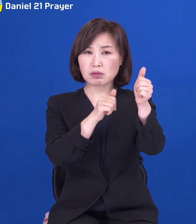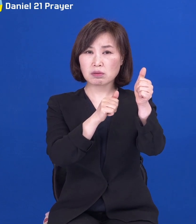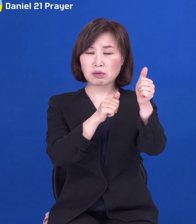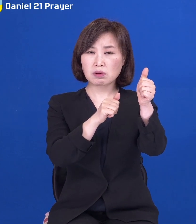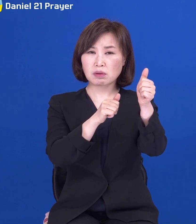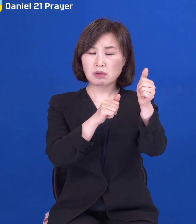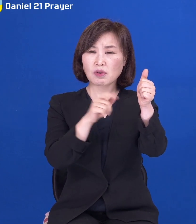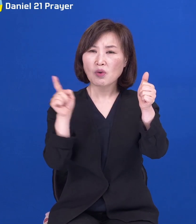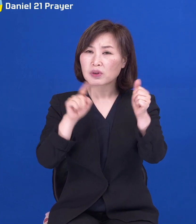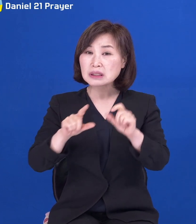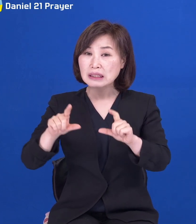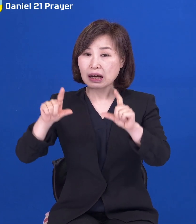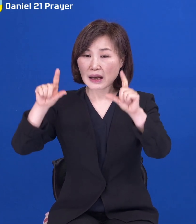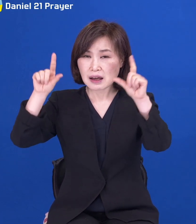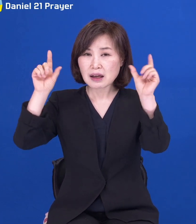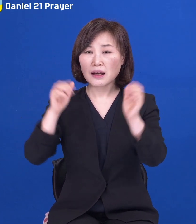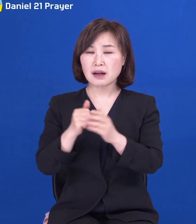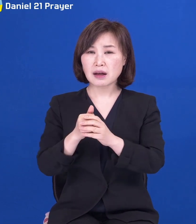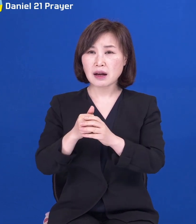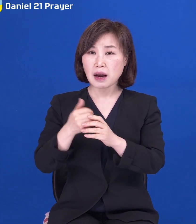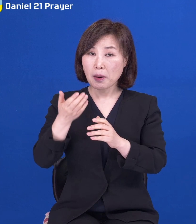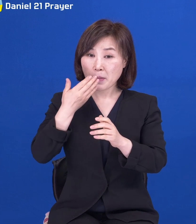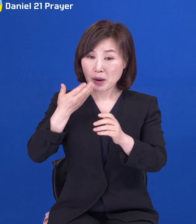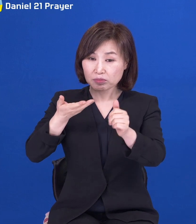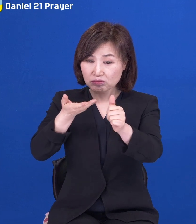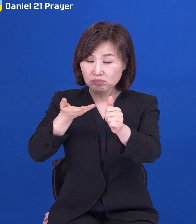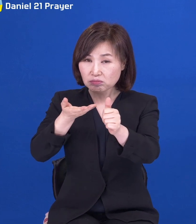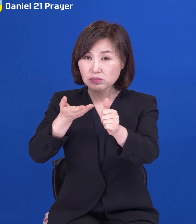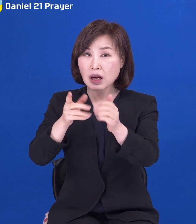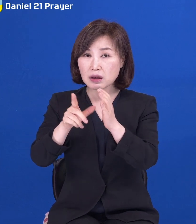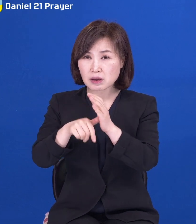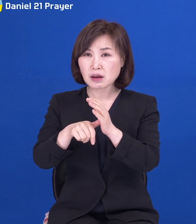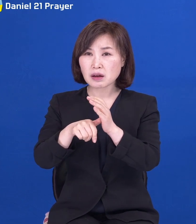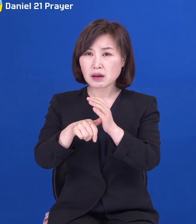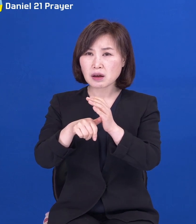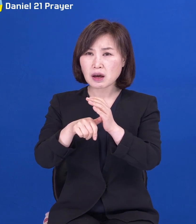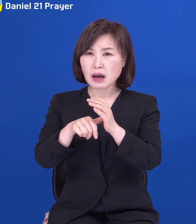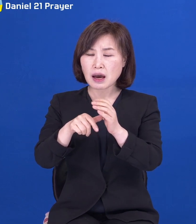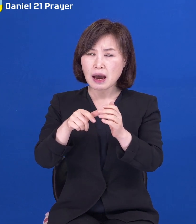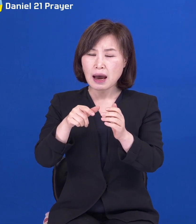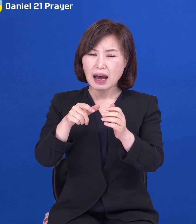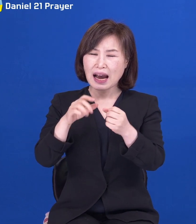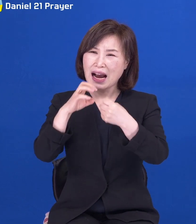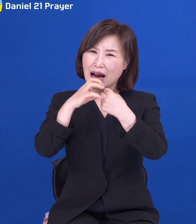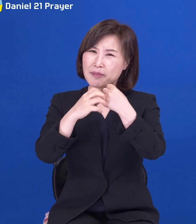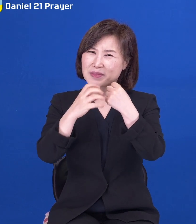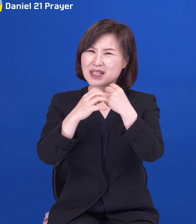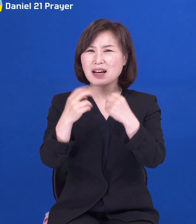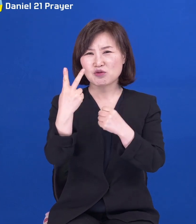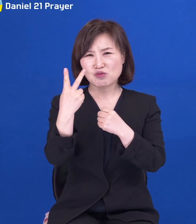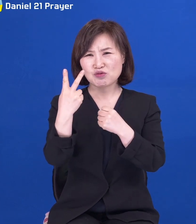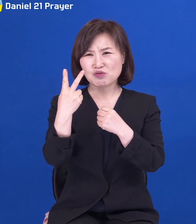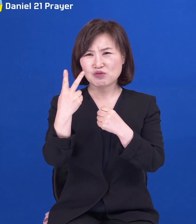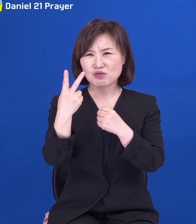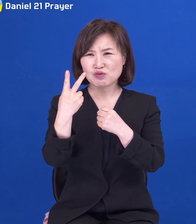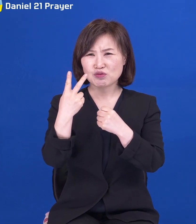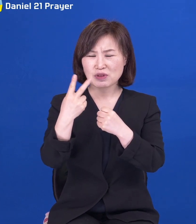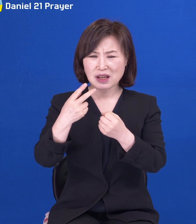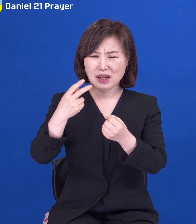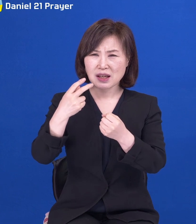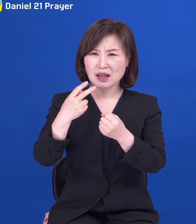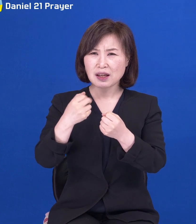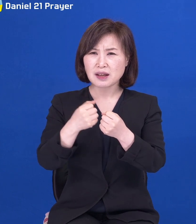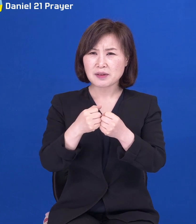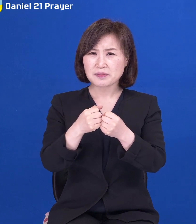하루는 이제 그 밥을 주는데 제가 그때 밥을 넣고 감자 2알이었어요. 그러니까 이 단지를 찍어서 교회에서